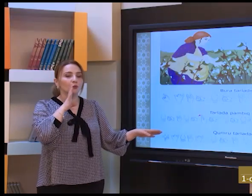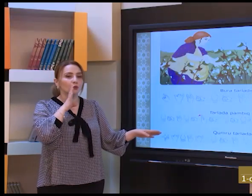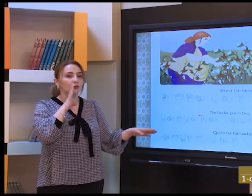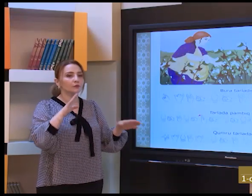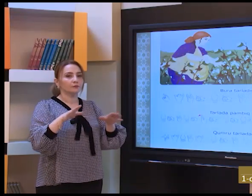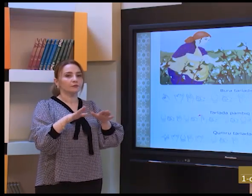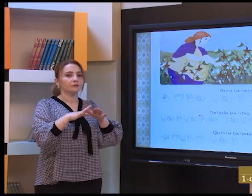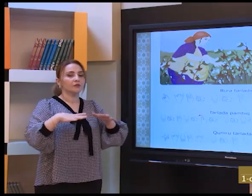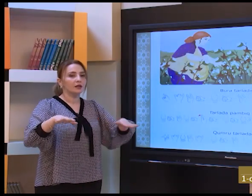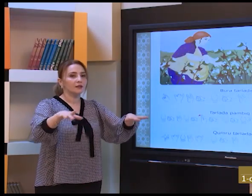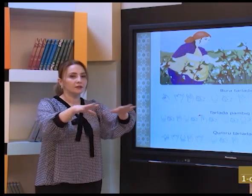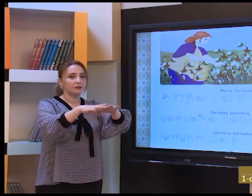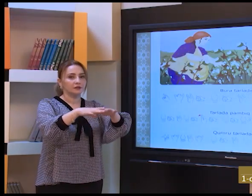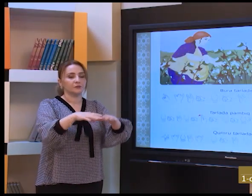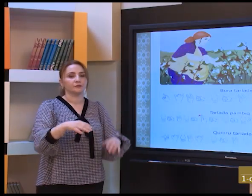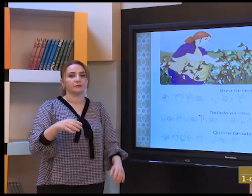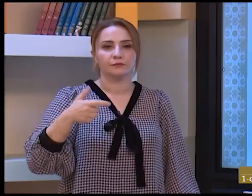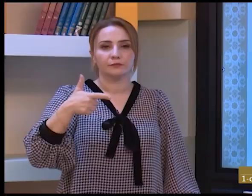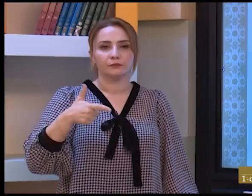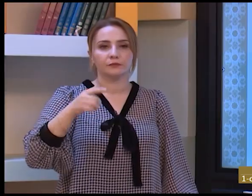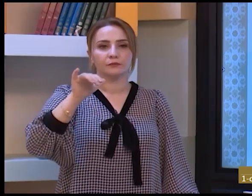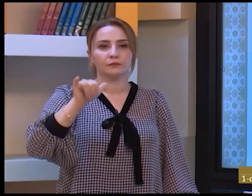Qumru tarladadır.